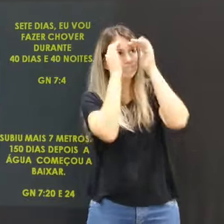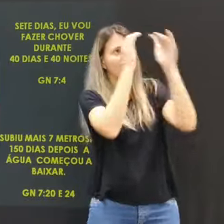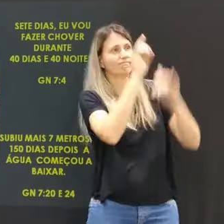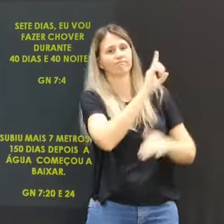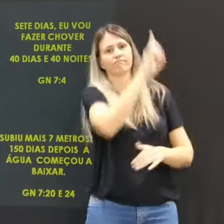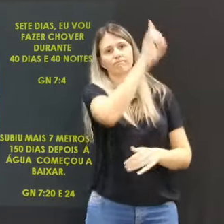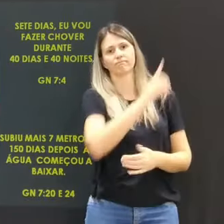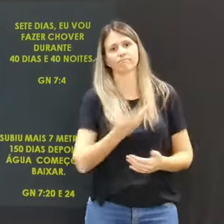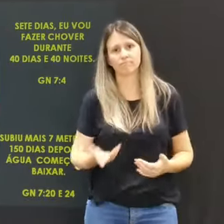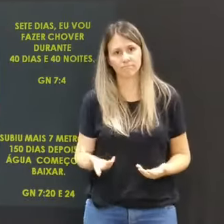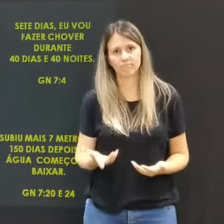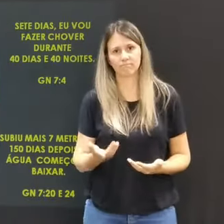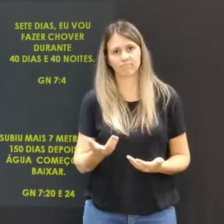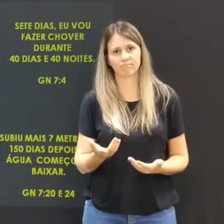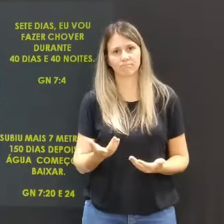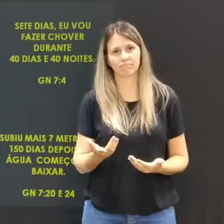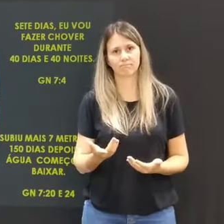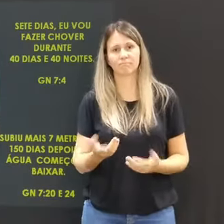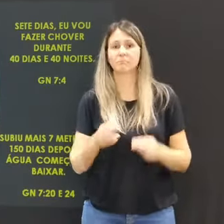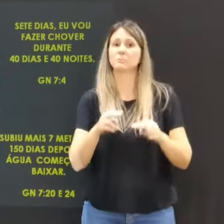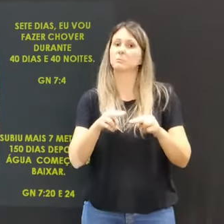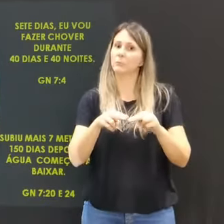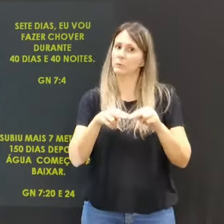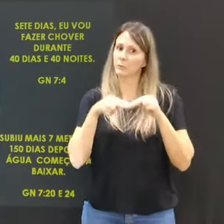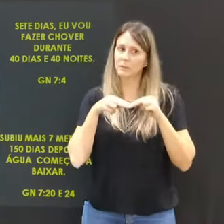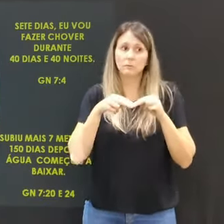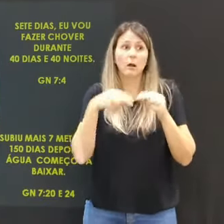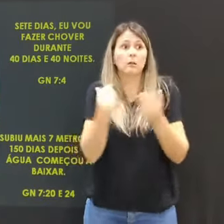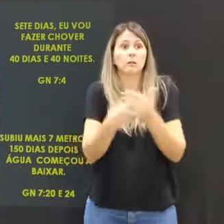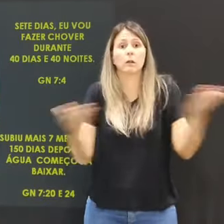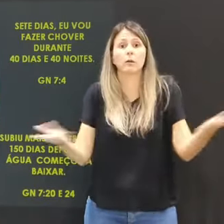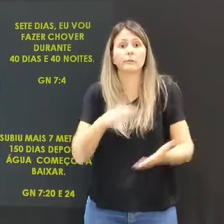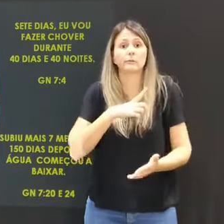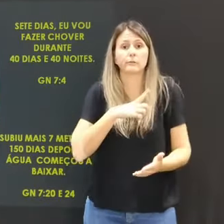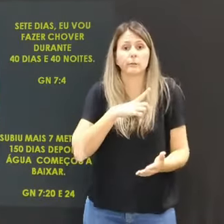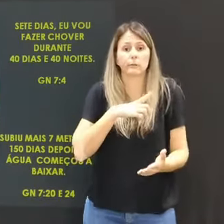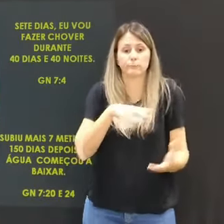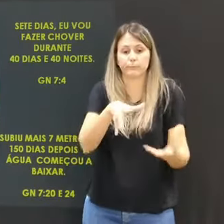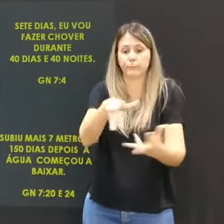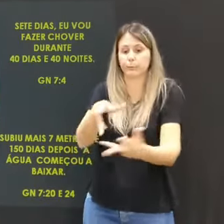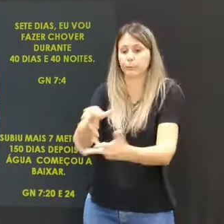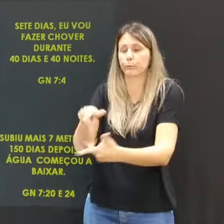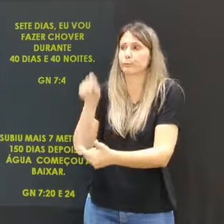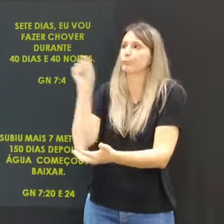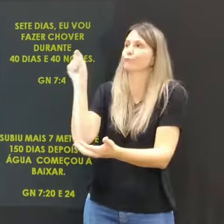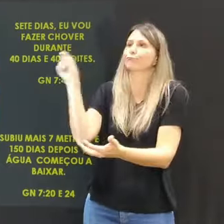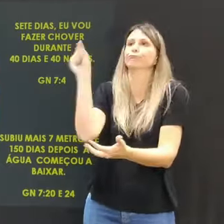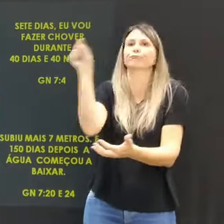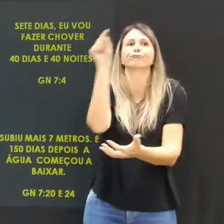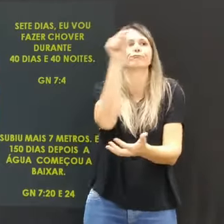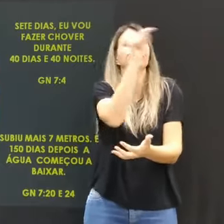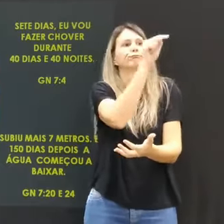Mas a família de Noé, ela obedeceu a Deus. E hoje, por exemplo, hoje a gente vê no mundo